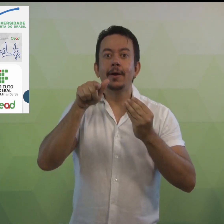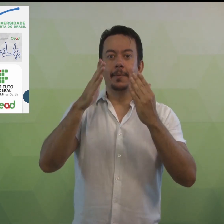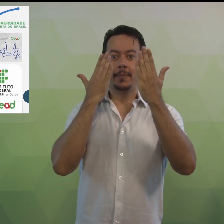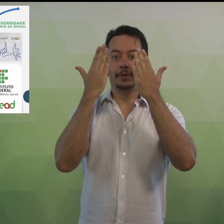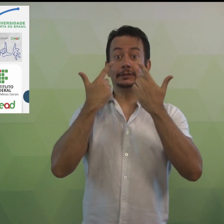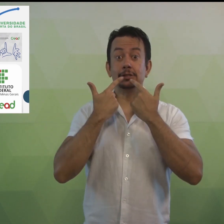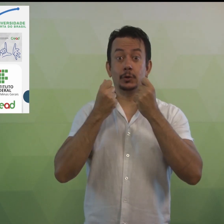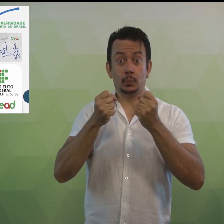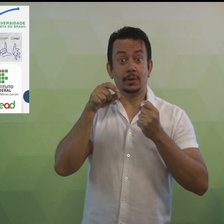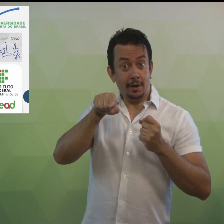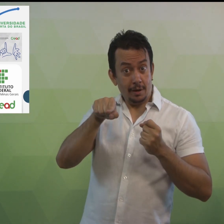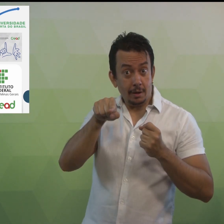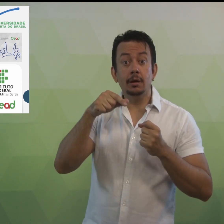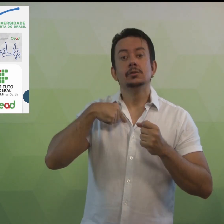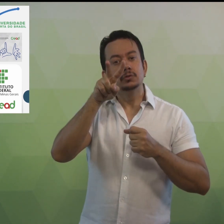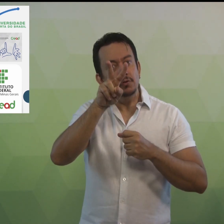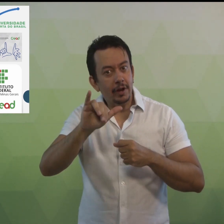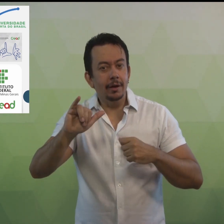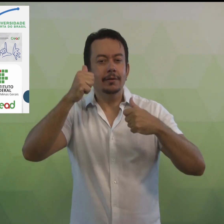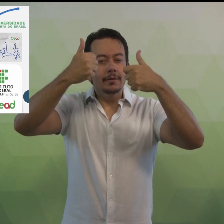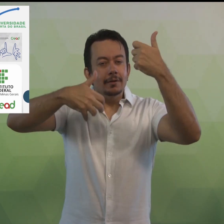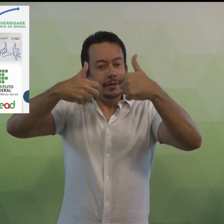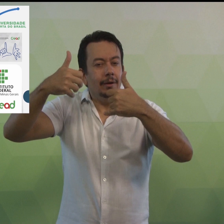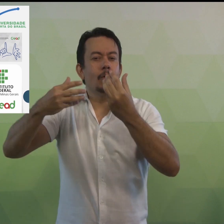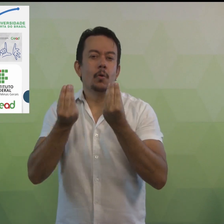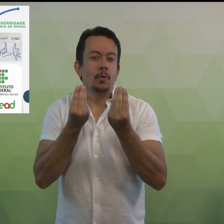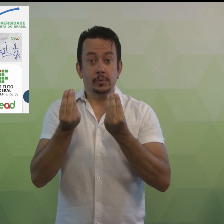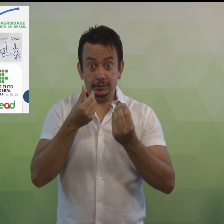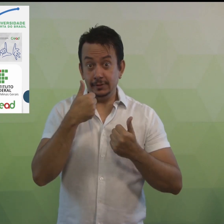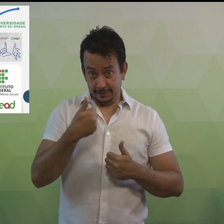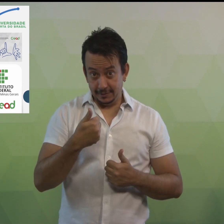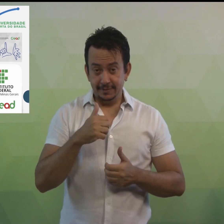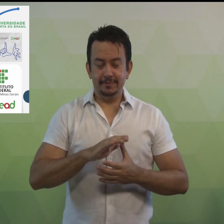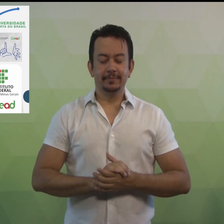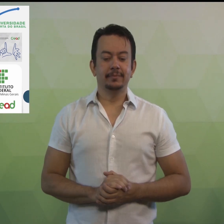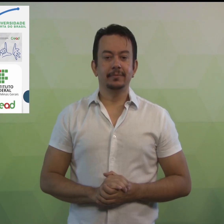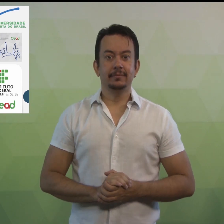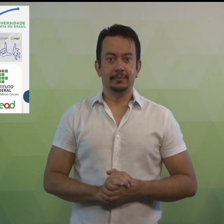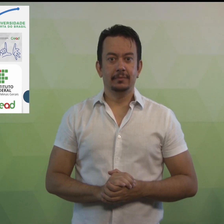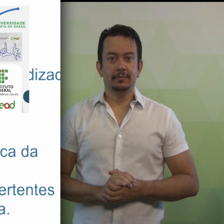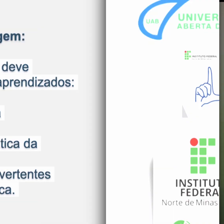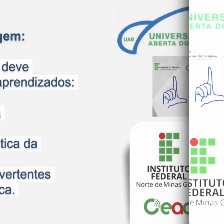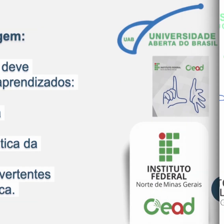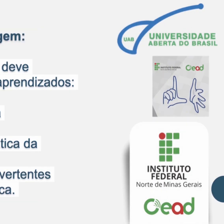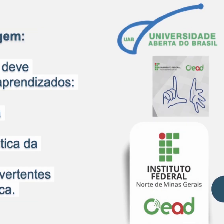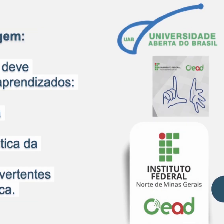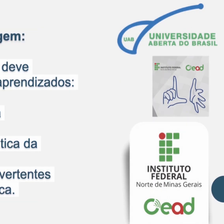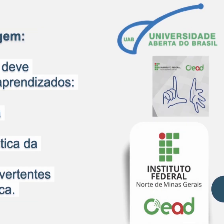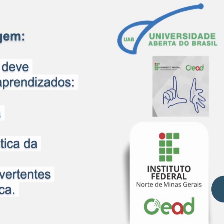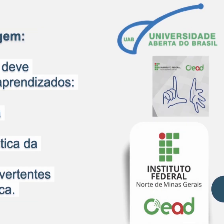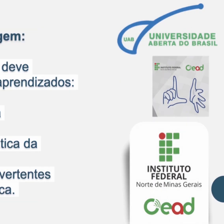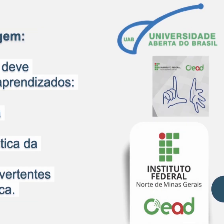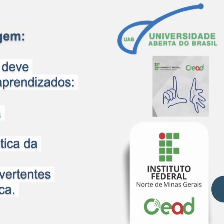isso, sobre a psicolinguística, e nós vamos também explicando e aprendendo mais.